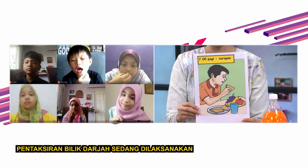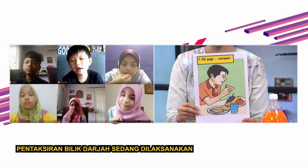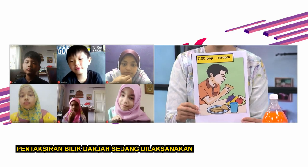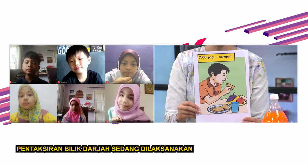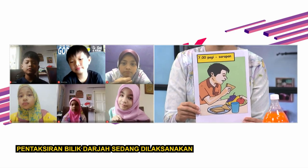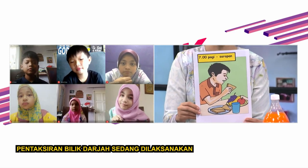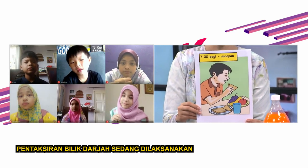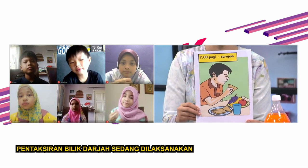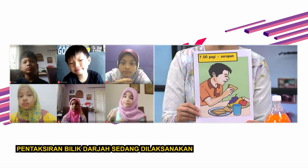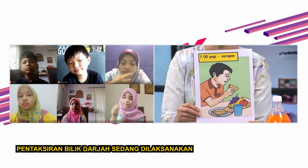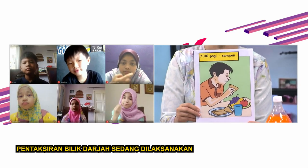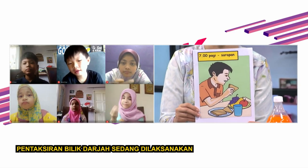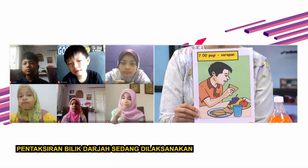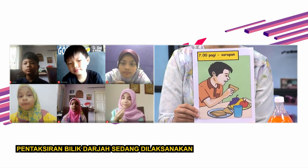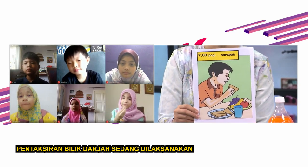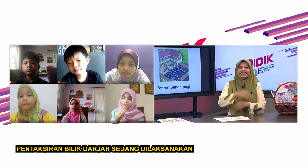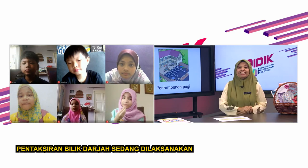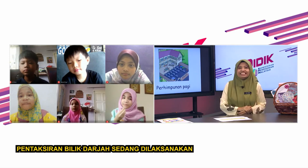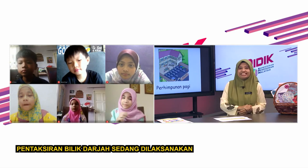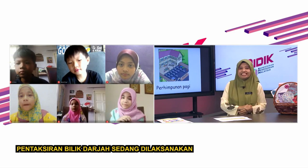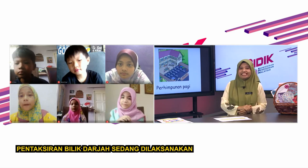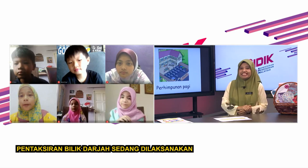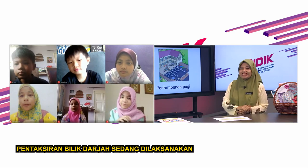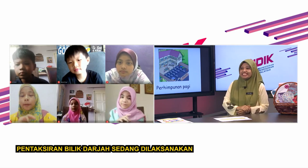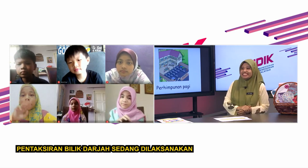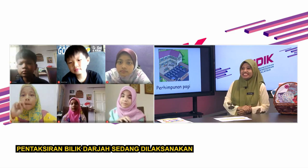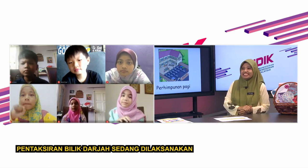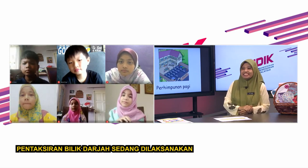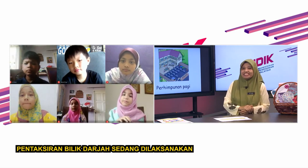Selalu sarapan apa? Pagi?